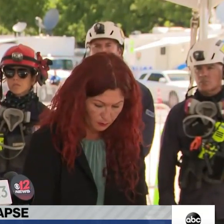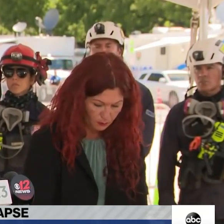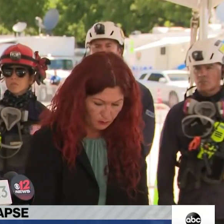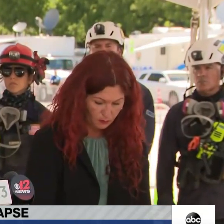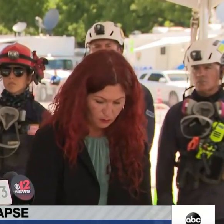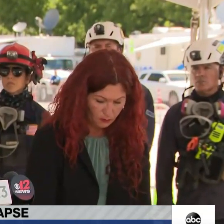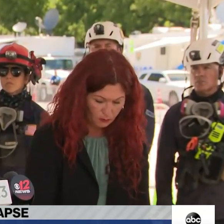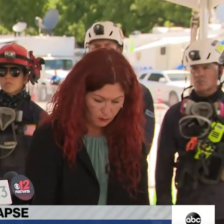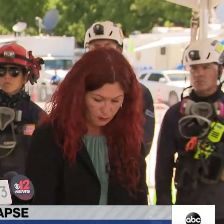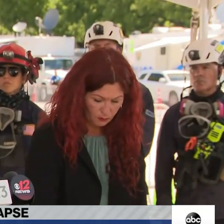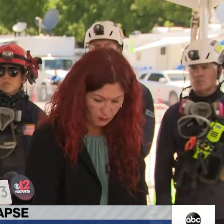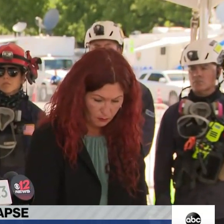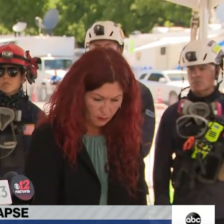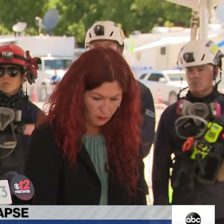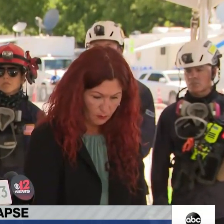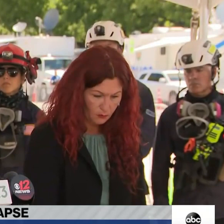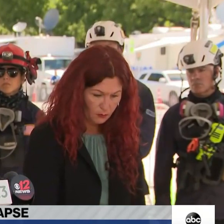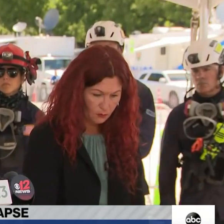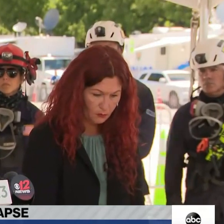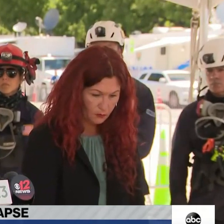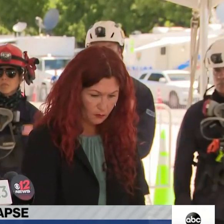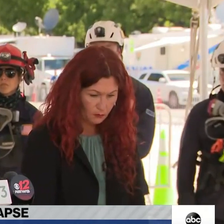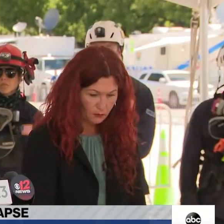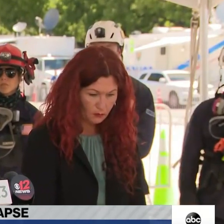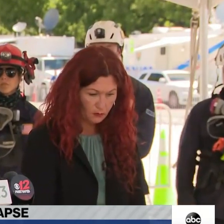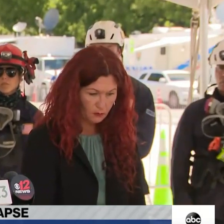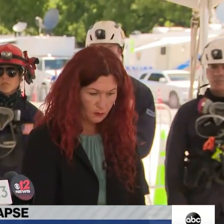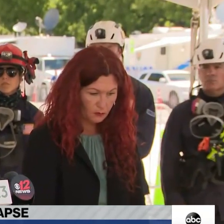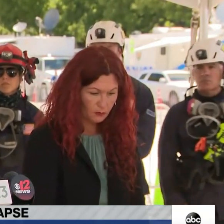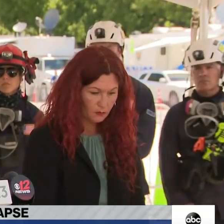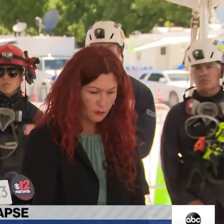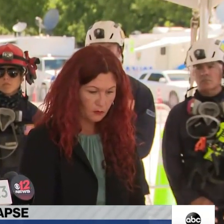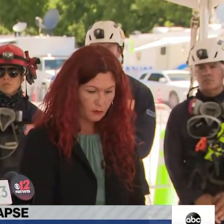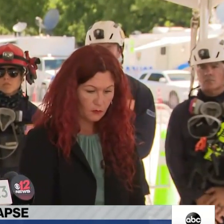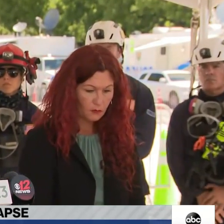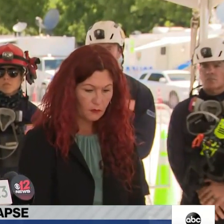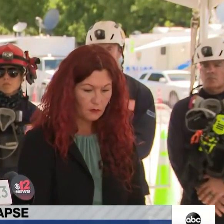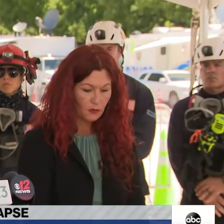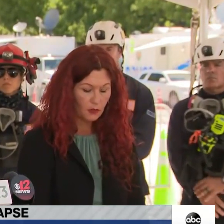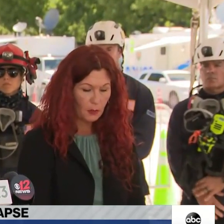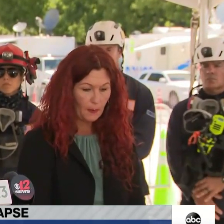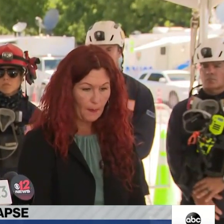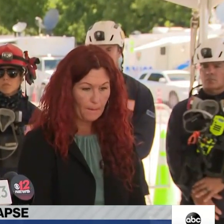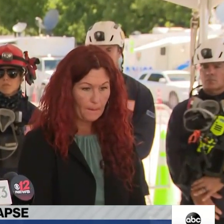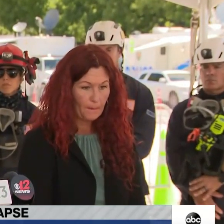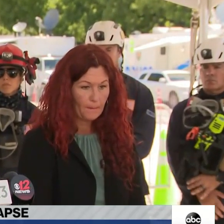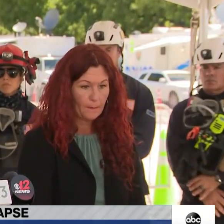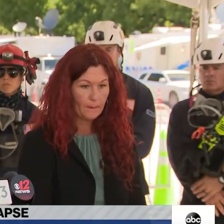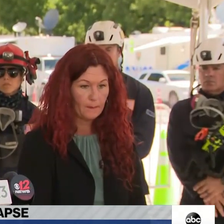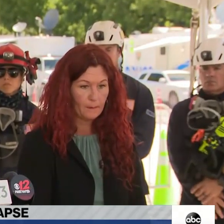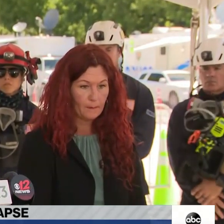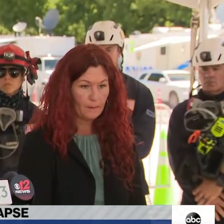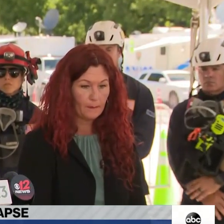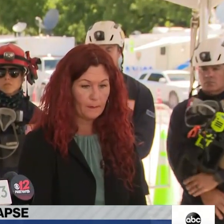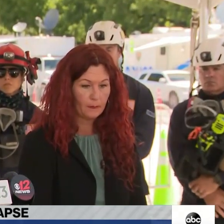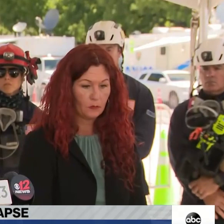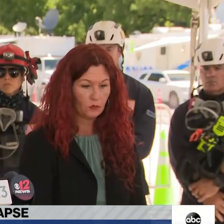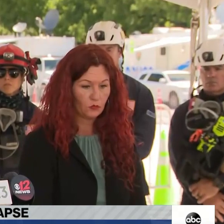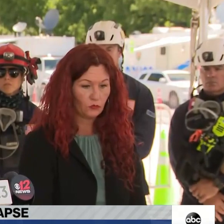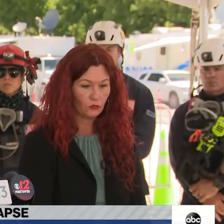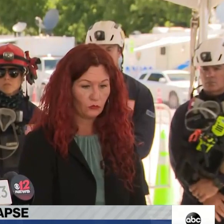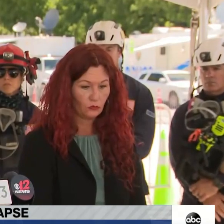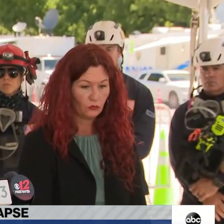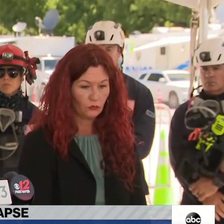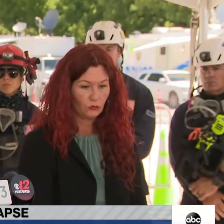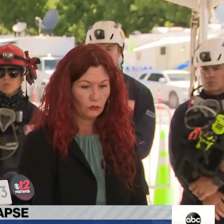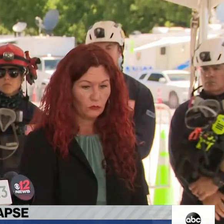dit. Matin moi signe un autre décret d'urgence pour cyclone Elsa qui a pas approché sous nous. Nous devons prendre en